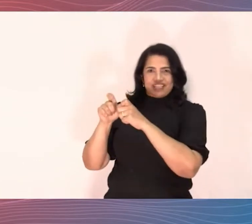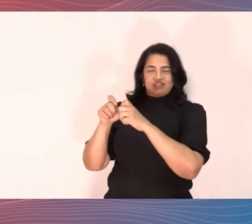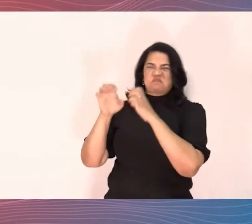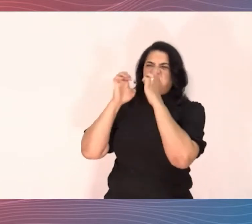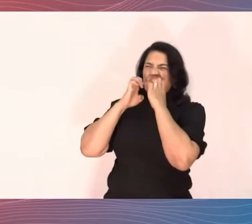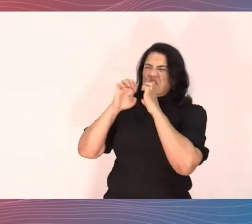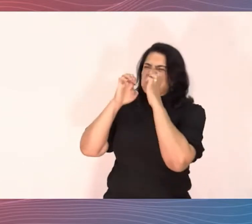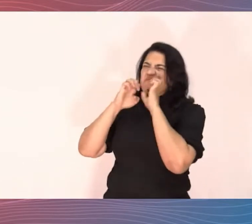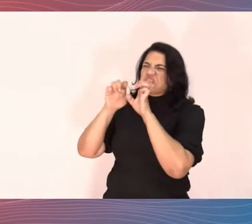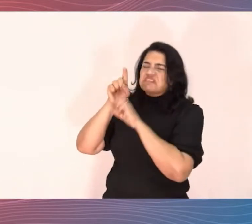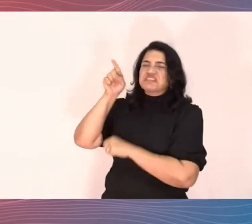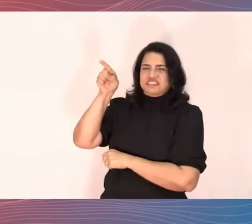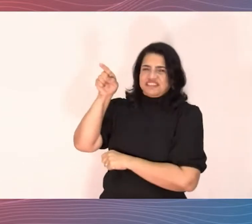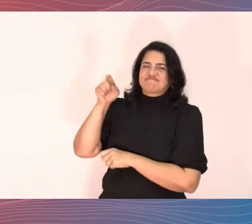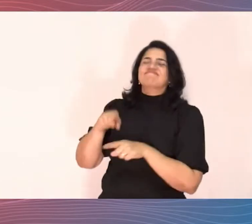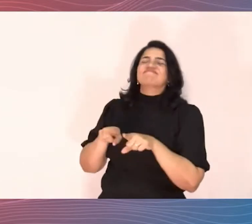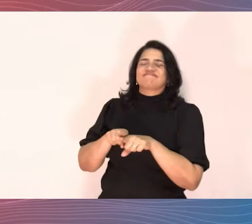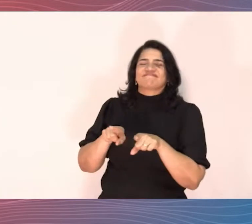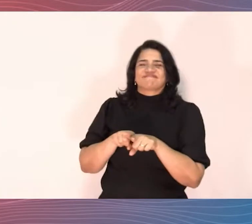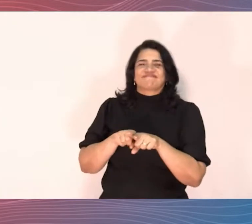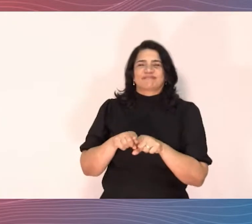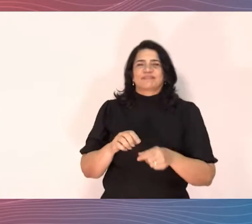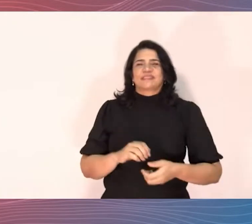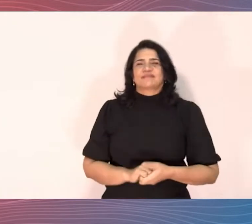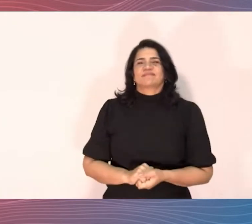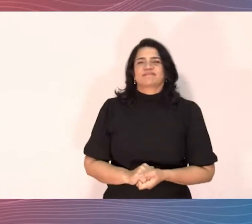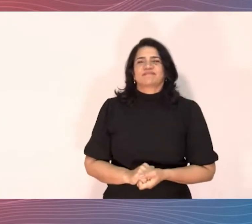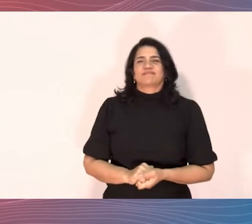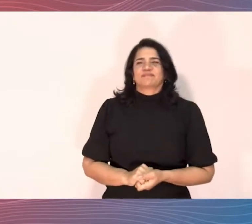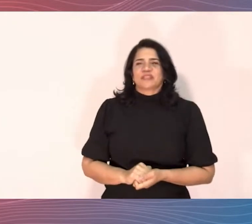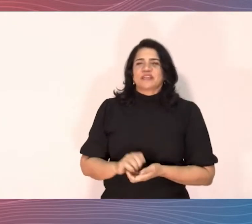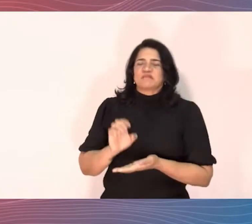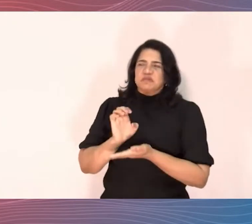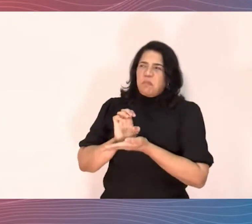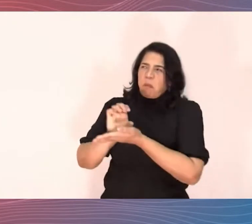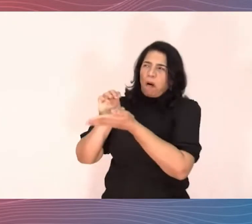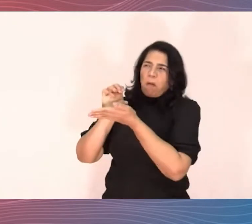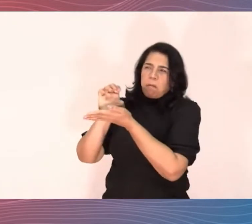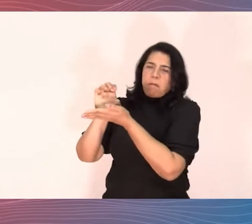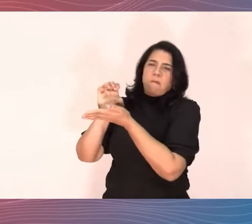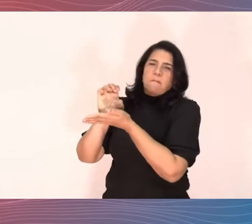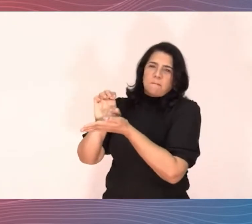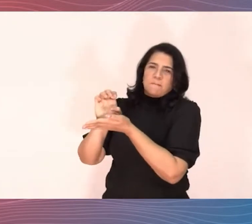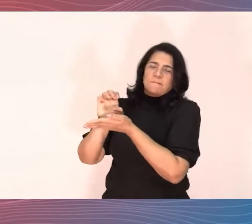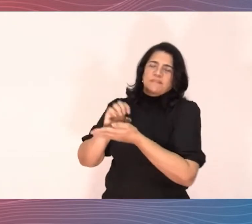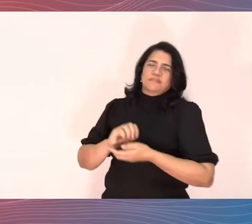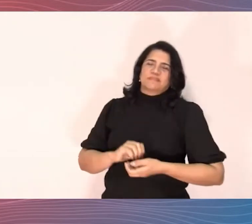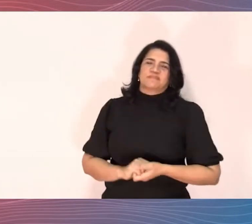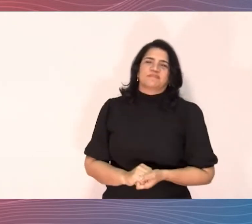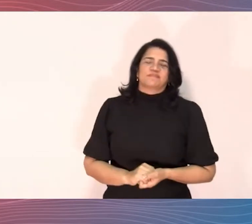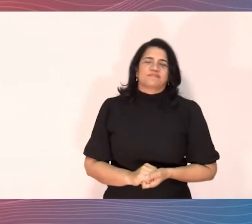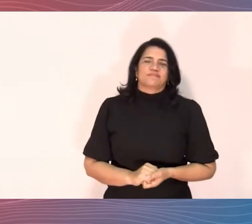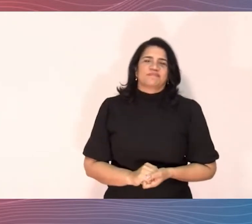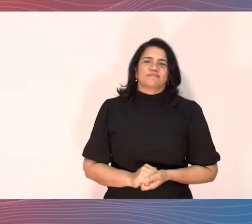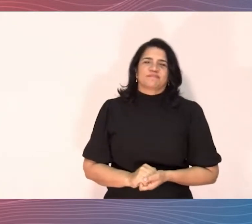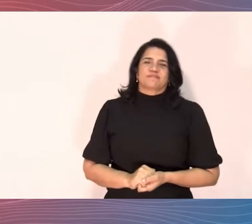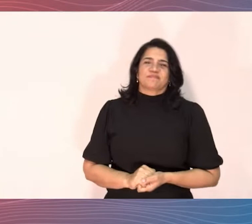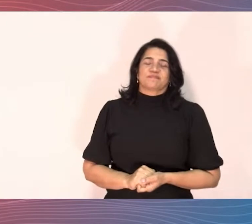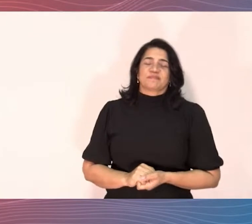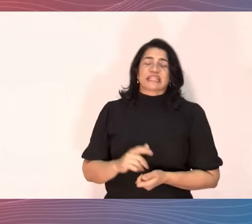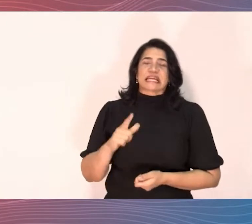Novembro? Fazer uma grande força-tarefa lá. Já tem um pelotão enorme já